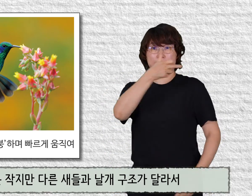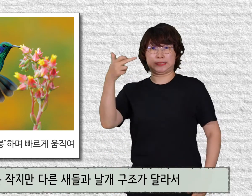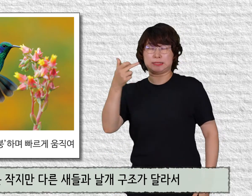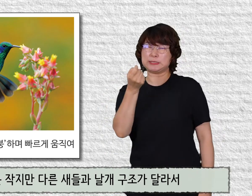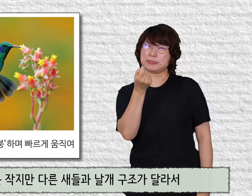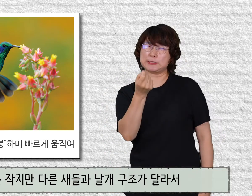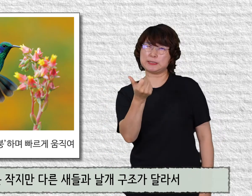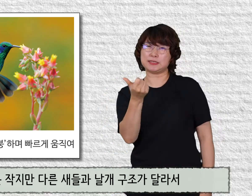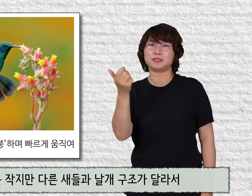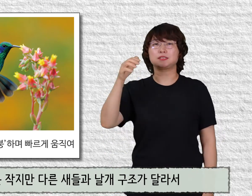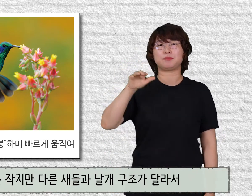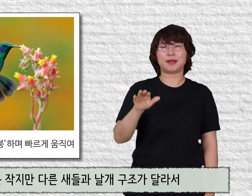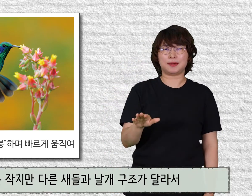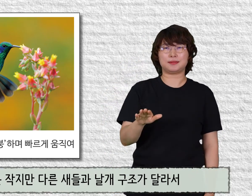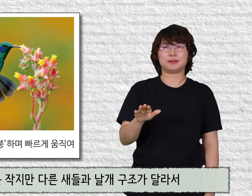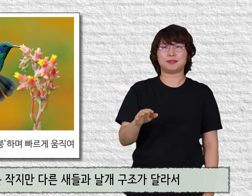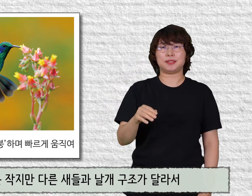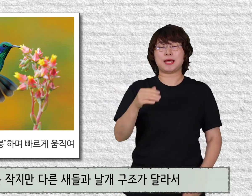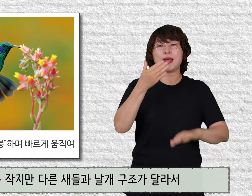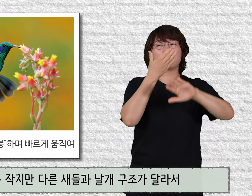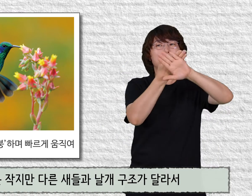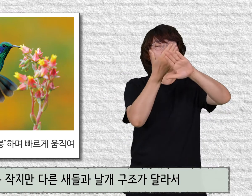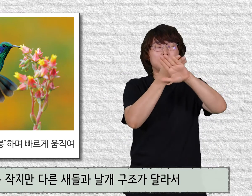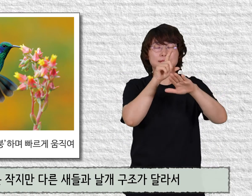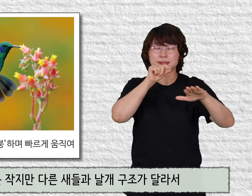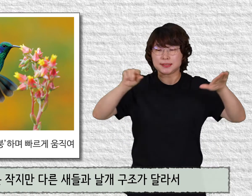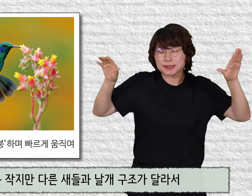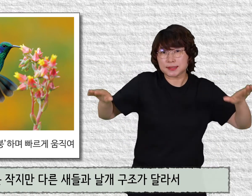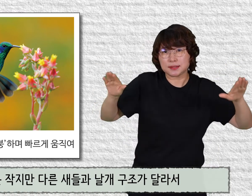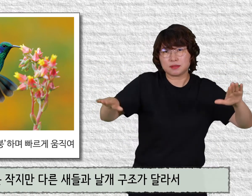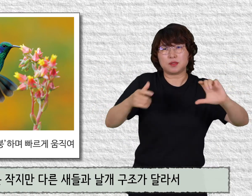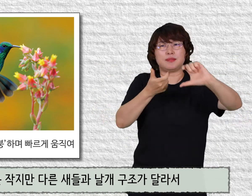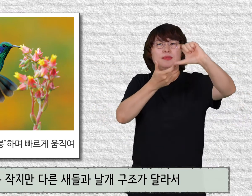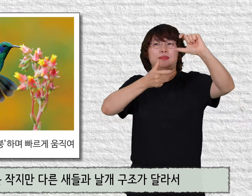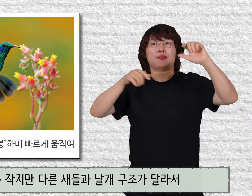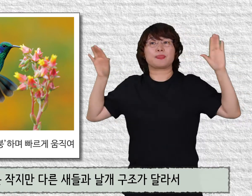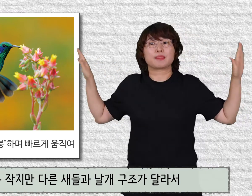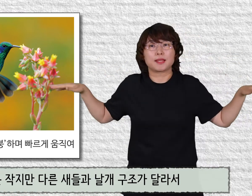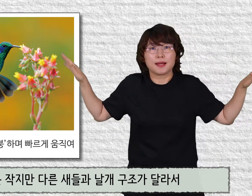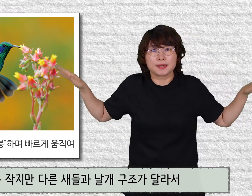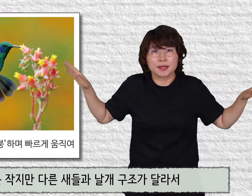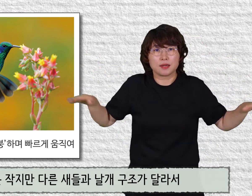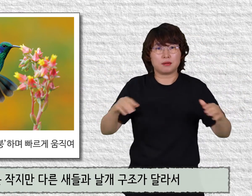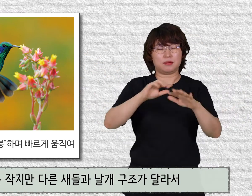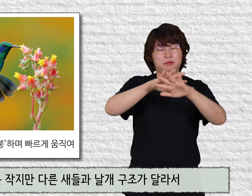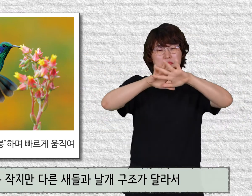몸 크기는 작지만 다른 새들과 날개 구조가 달라서